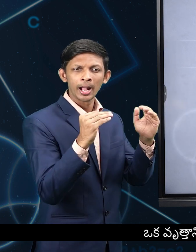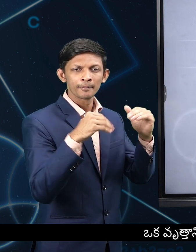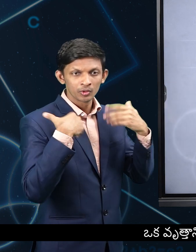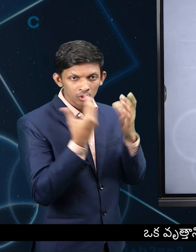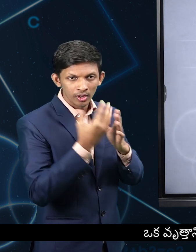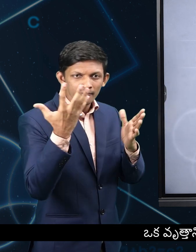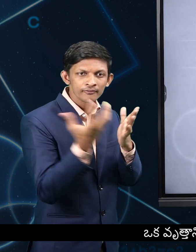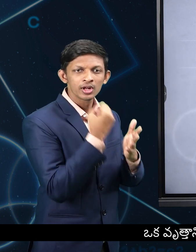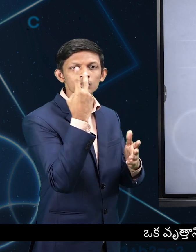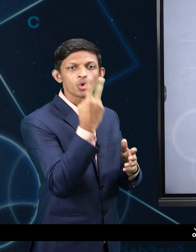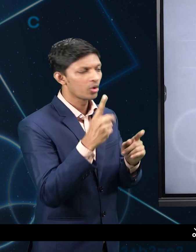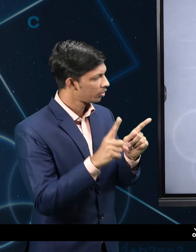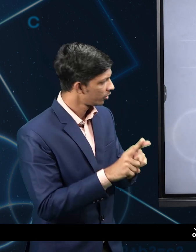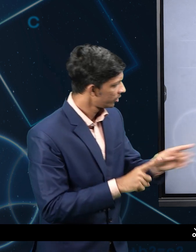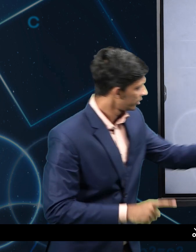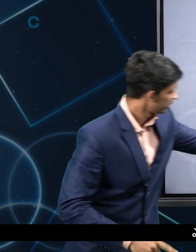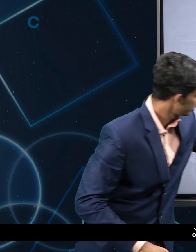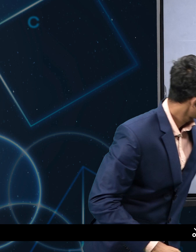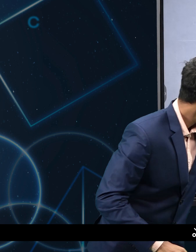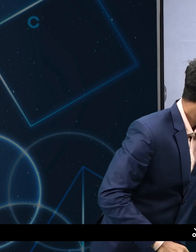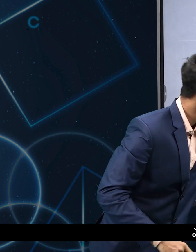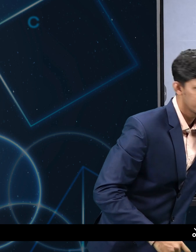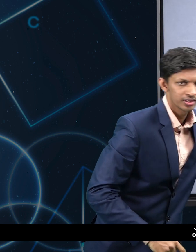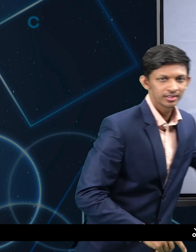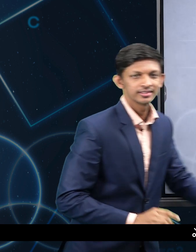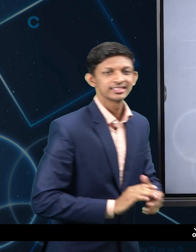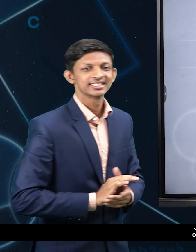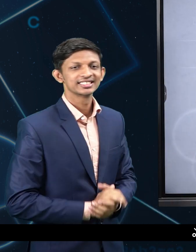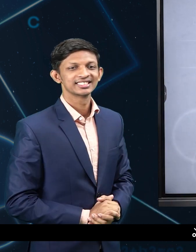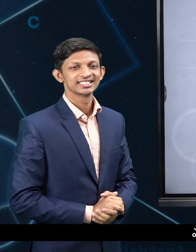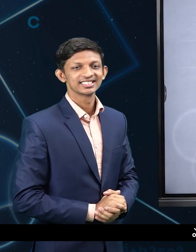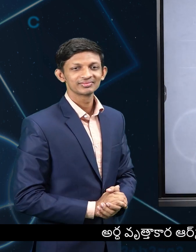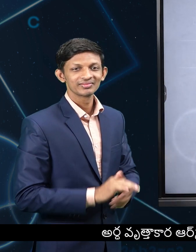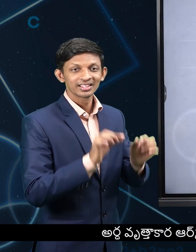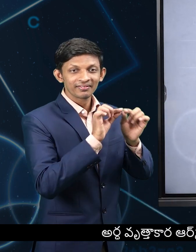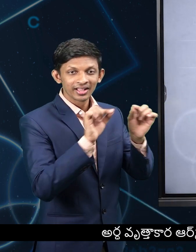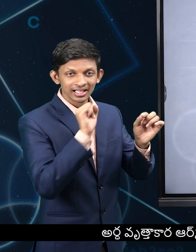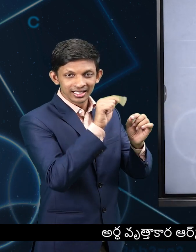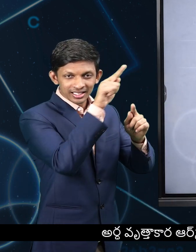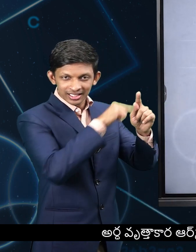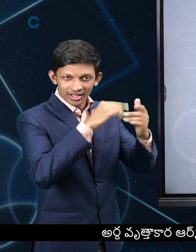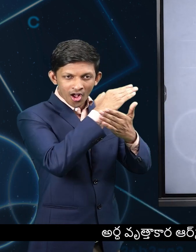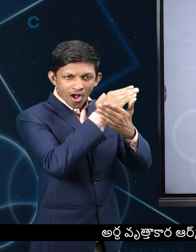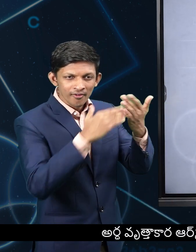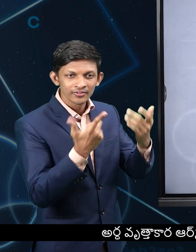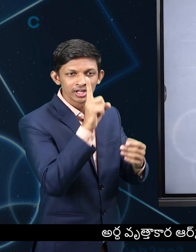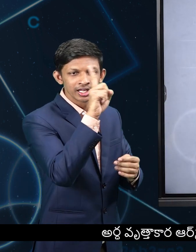విభజించినట్లయితే మనకు రెండు అర్ధవృత్తాలు లభిస్తాయి. అర్ధవృత్తాకార ఆర్క్ పొడవు ఈజ్ ఈక్వల్